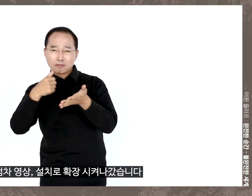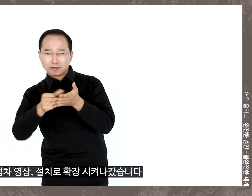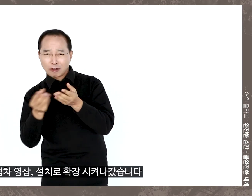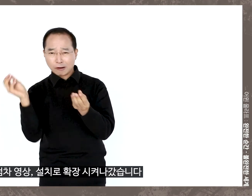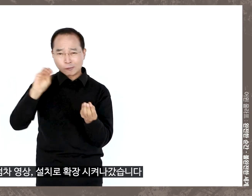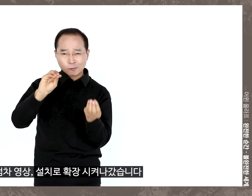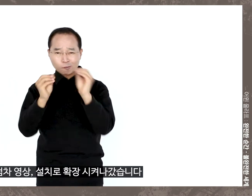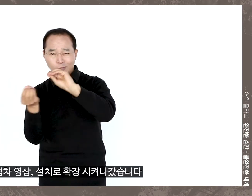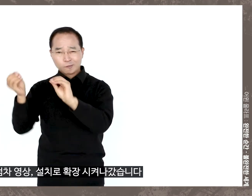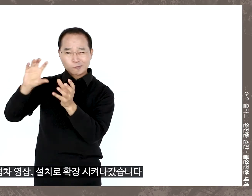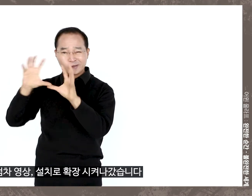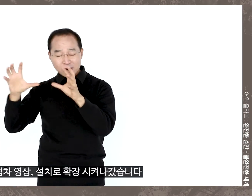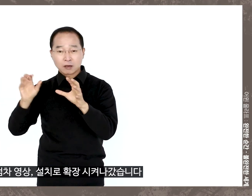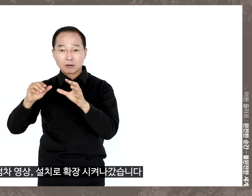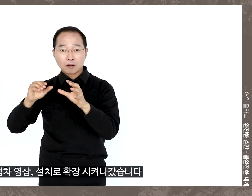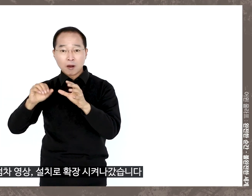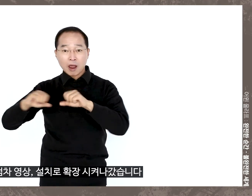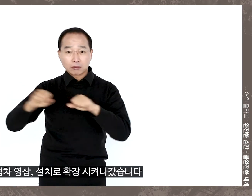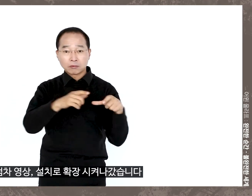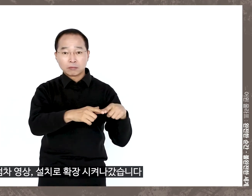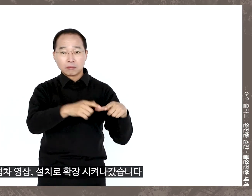확장시켜 나갔습니다.